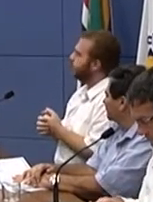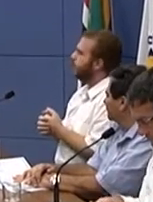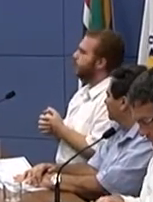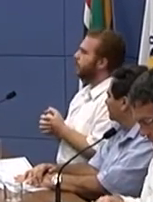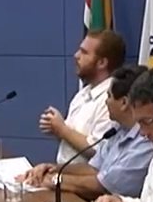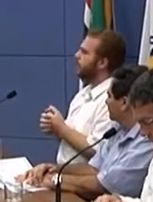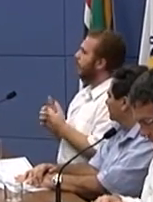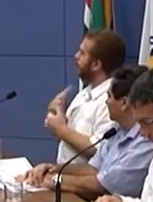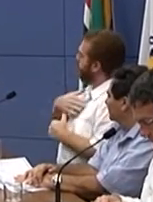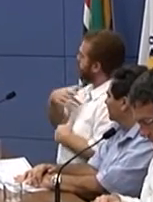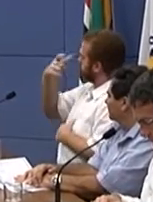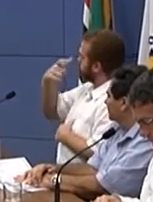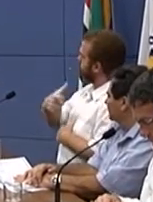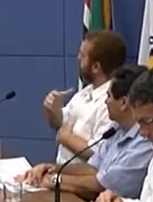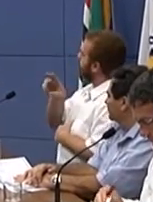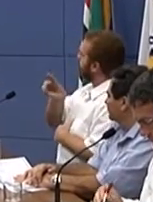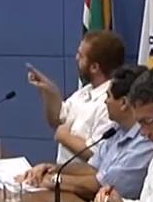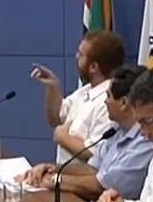essa reunião.